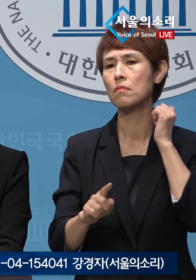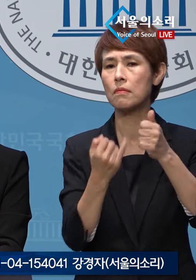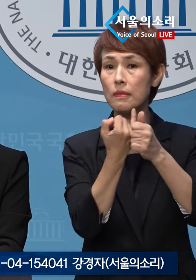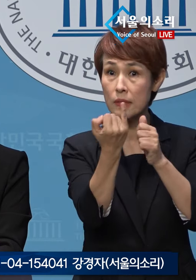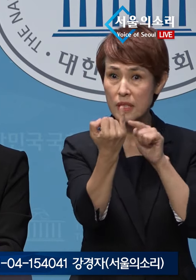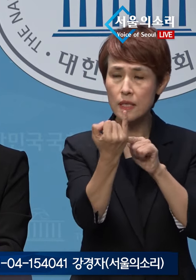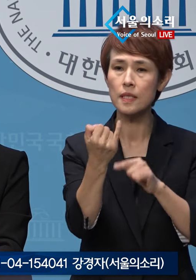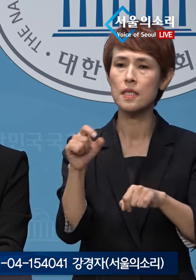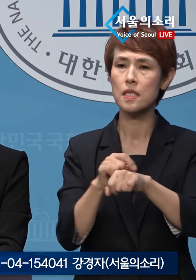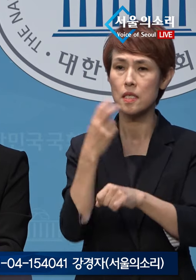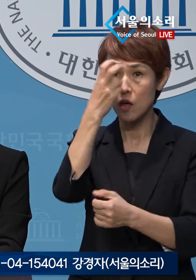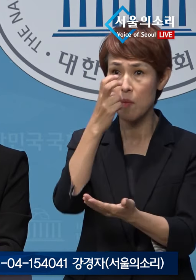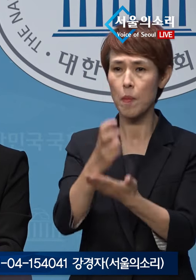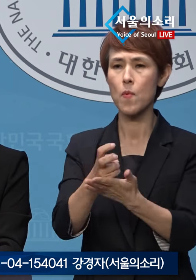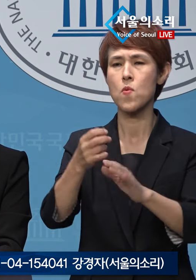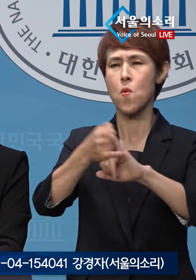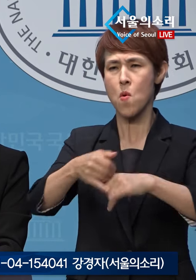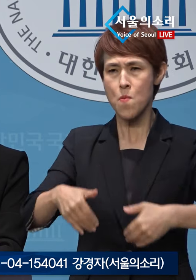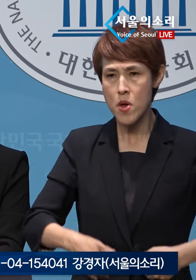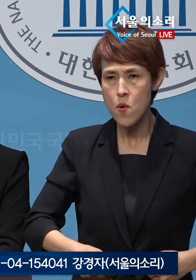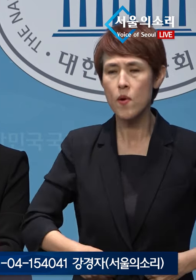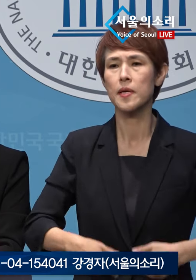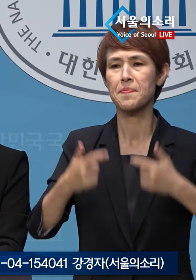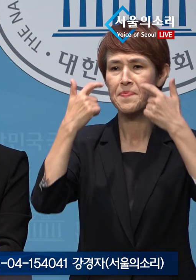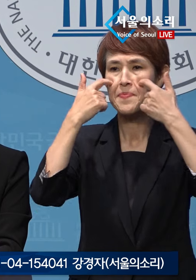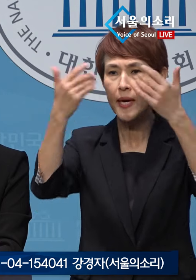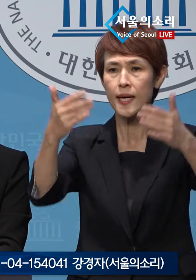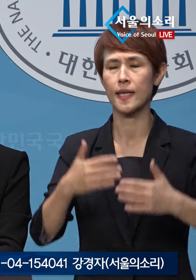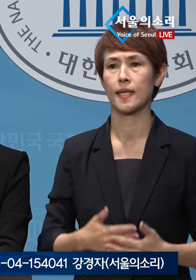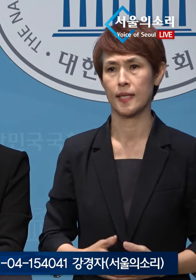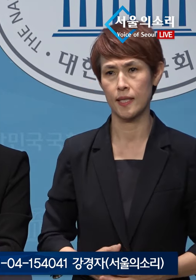특검의 필요성과 정당성만 입증하고 있습니다.